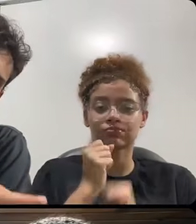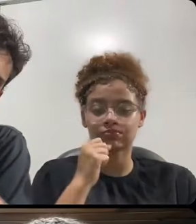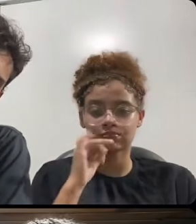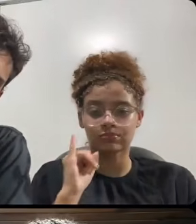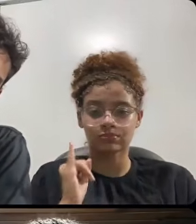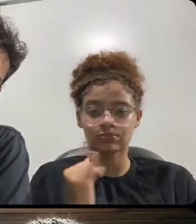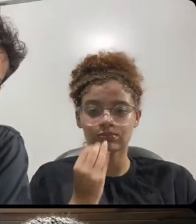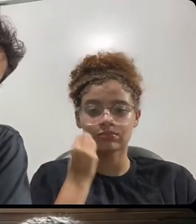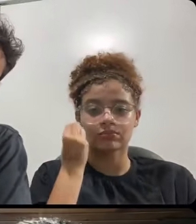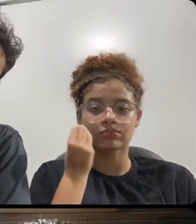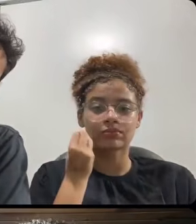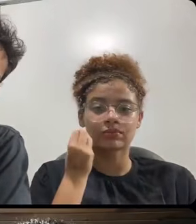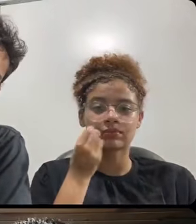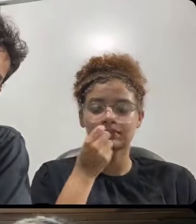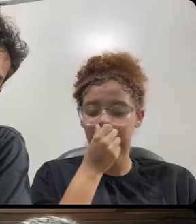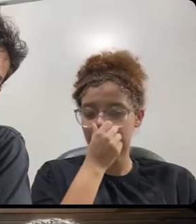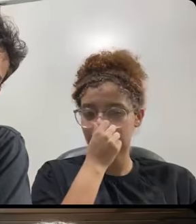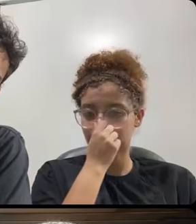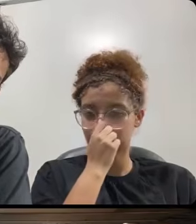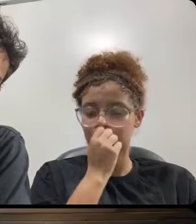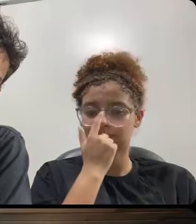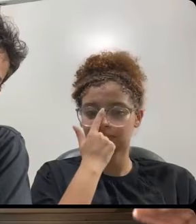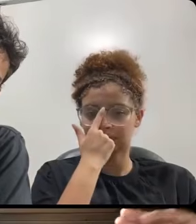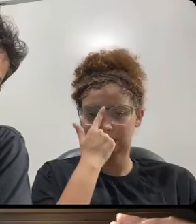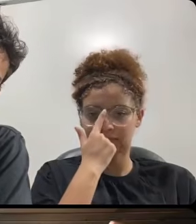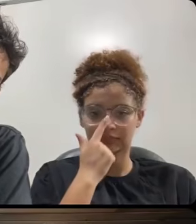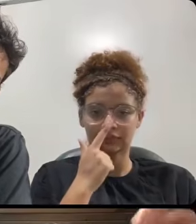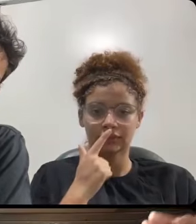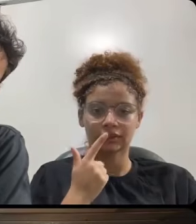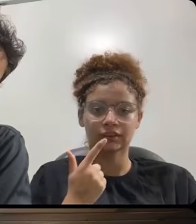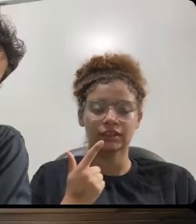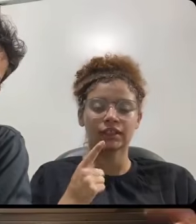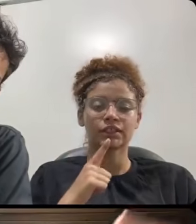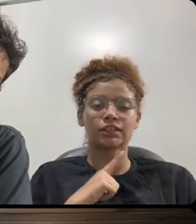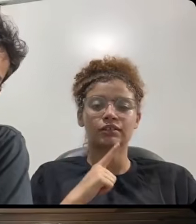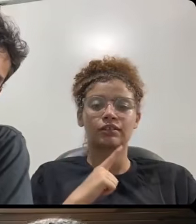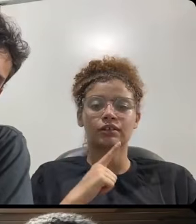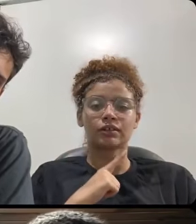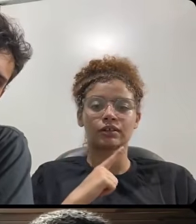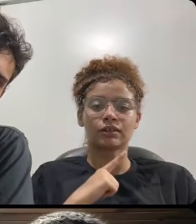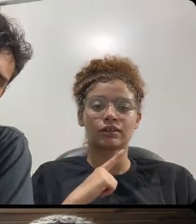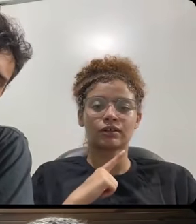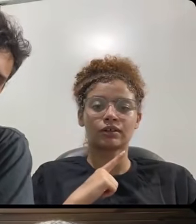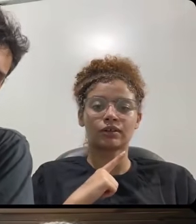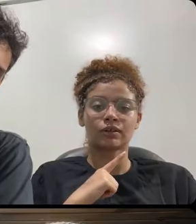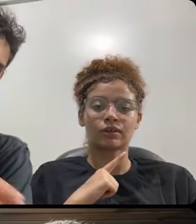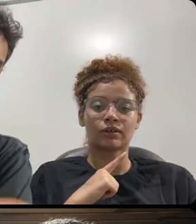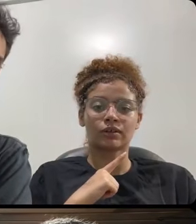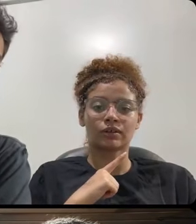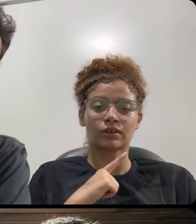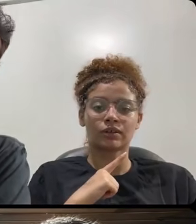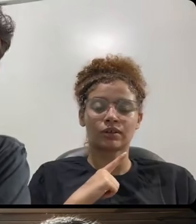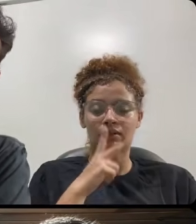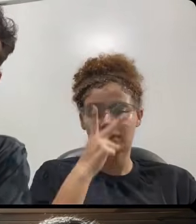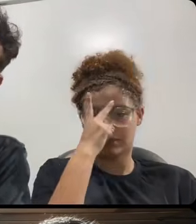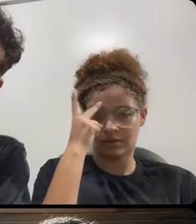aproveitar e como eu tive. Eu tive uma pessoa, talvez a mesma idade, não a mesma idade, mas a mesma altura que eu. Não vou citar nome. Mas eu sei que quando eu estava